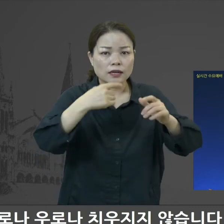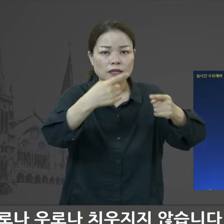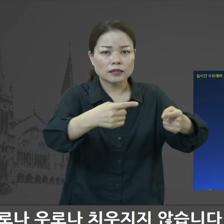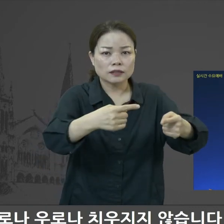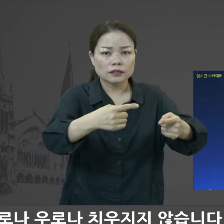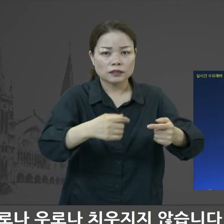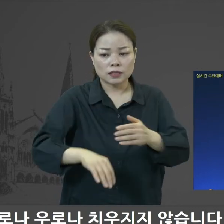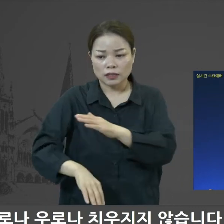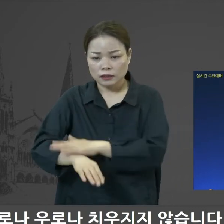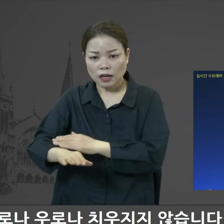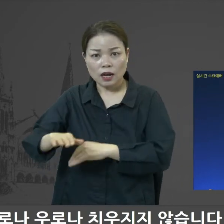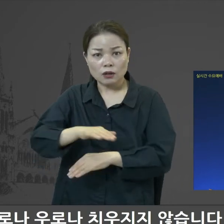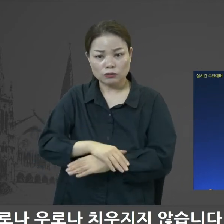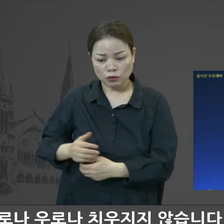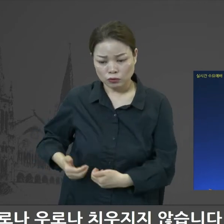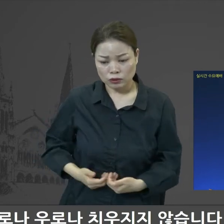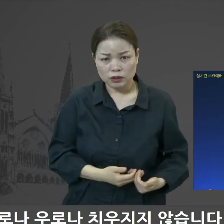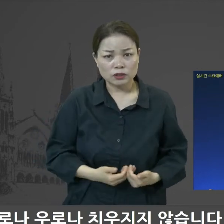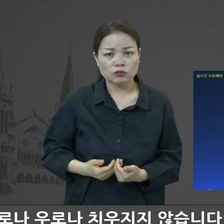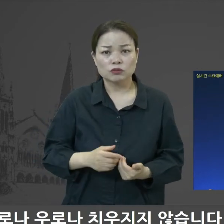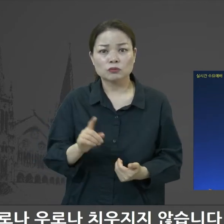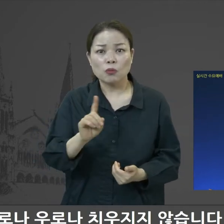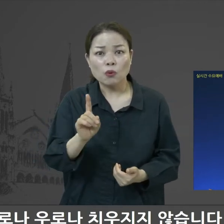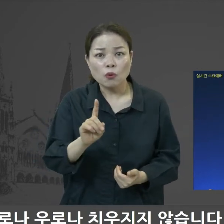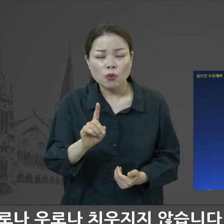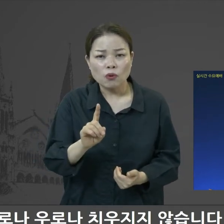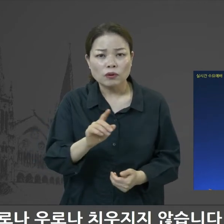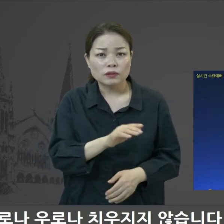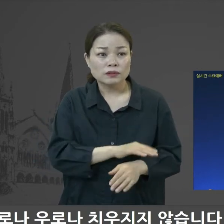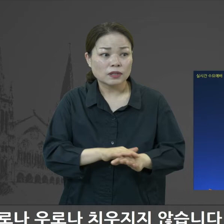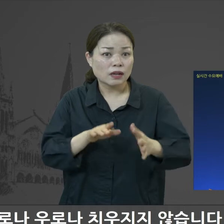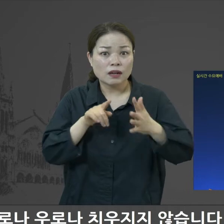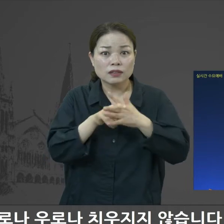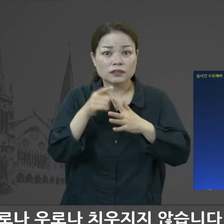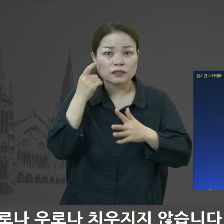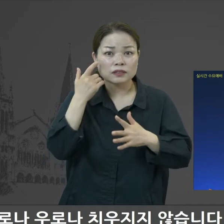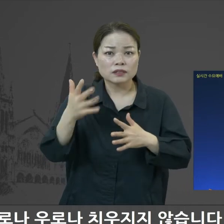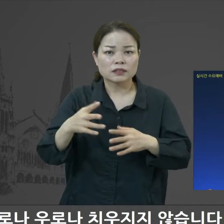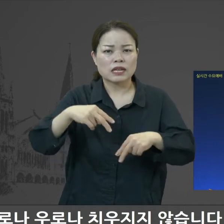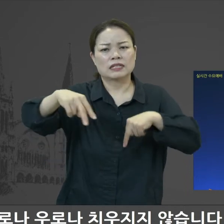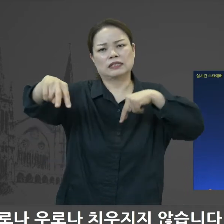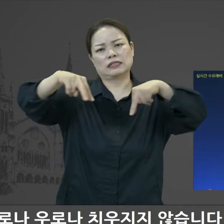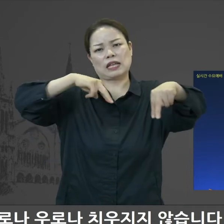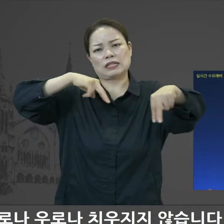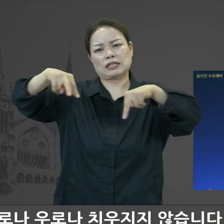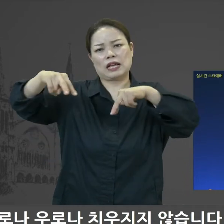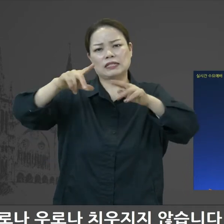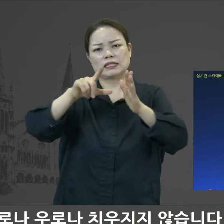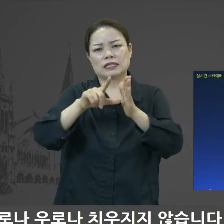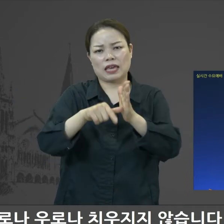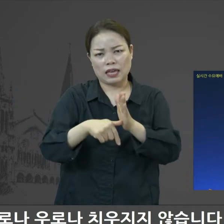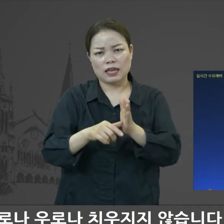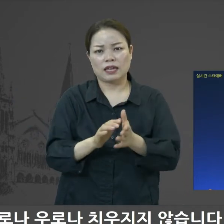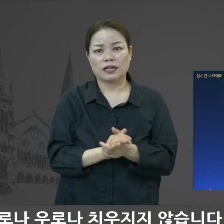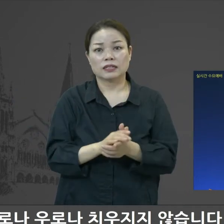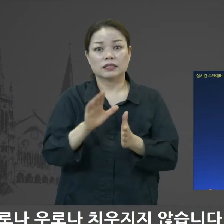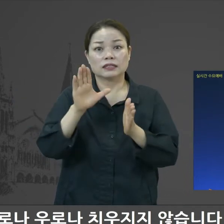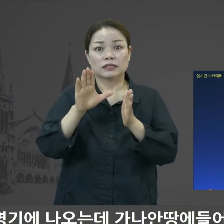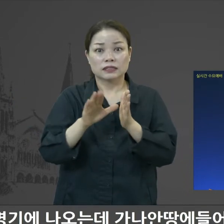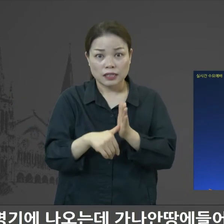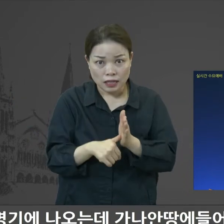우로나 치우친다는 의미는 어떤 의미일까요? 잘 아시죠? 사사시대가 왔고